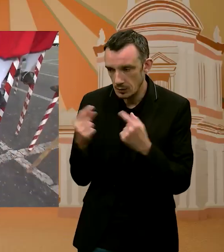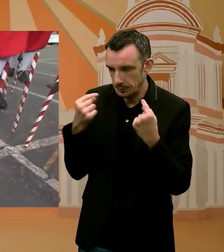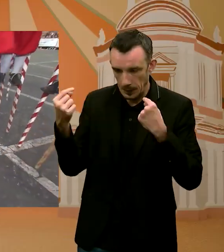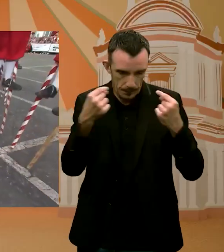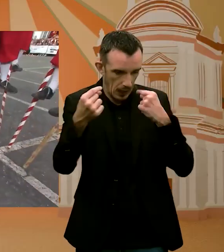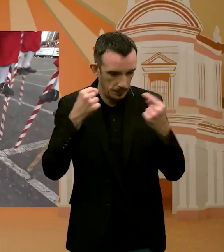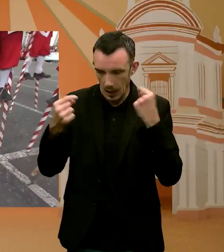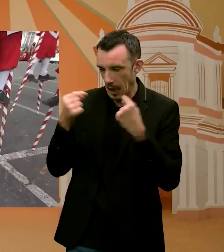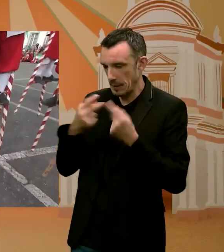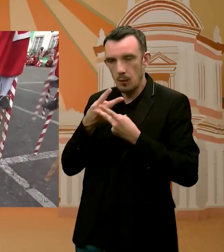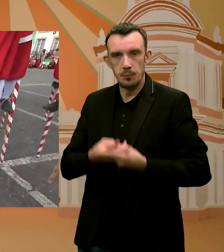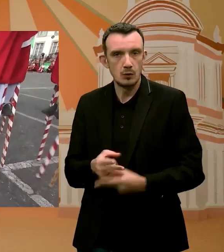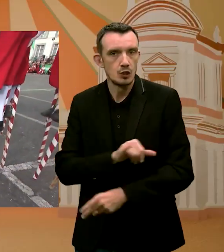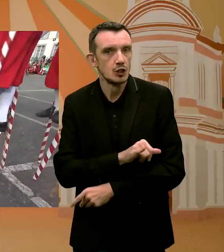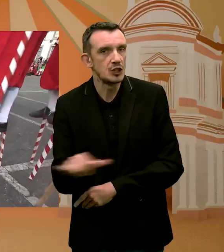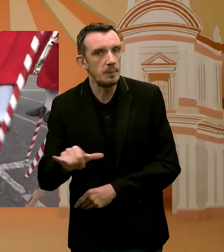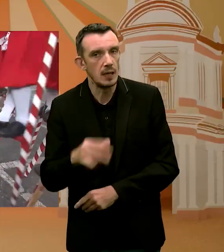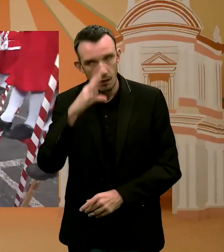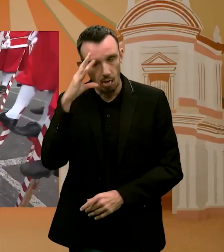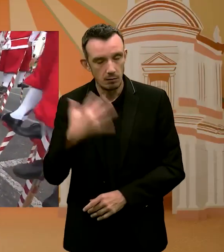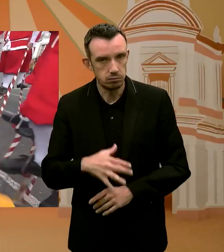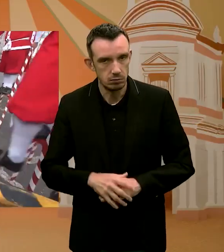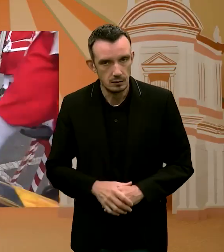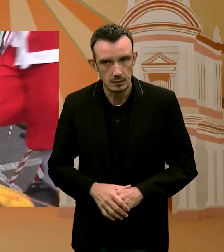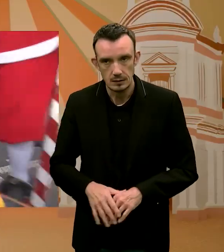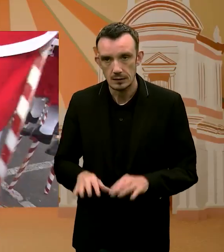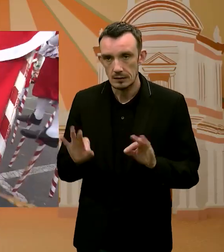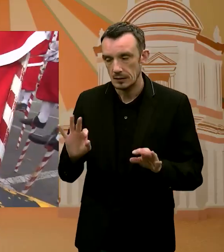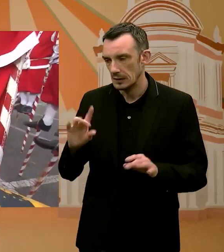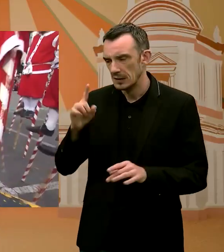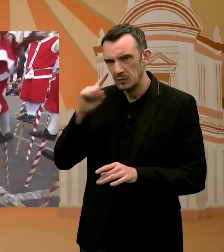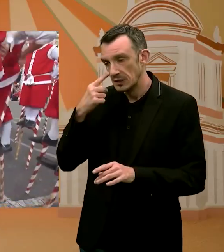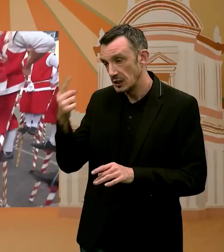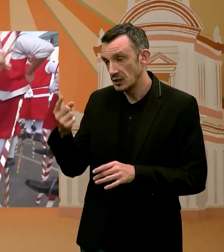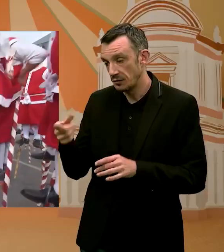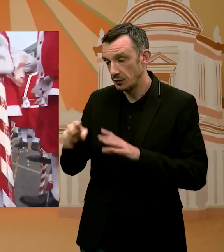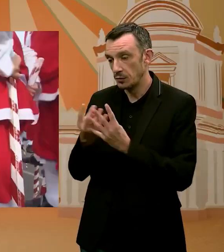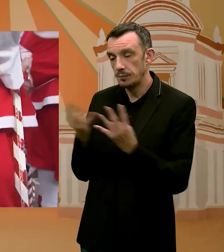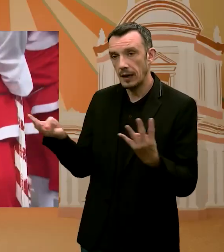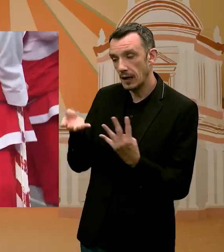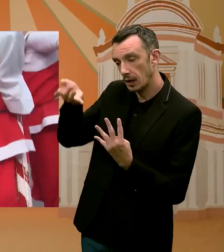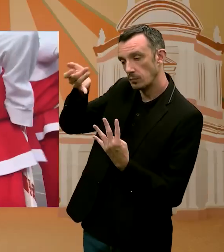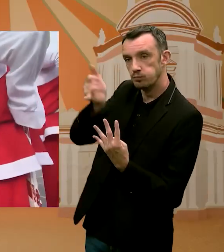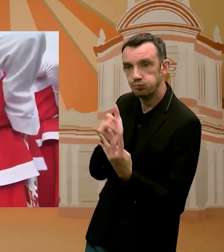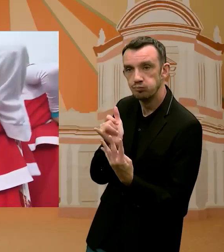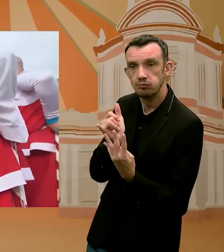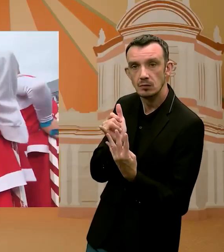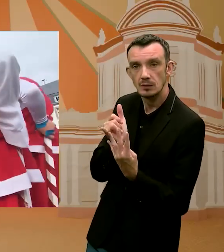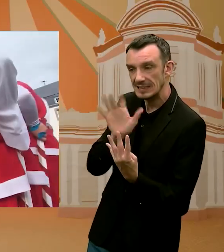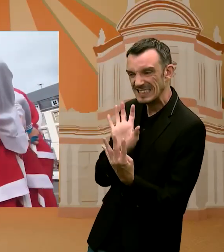éreintant. Pour l'anecdote, j'ai vu un des chasseurs tomber ses fesses sur la barrière Nadar et ça a pu se relever et il est reparti. Donc c'est